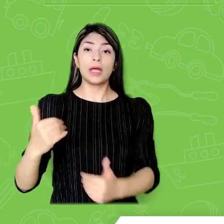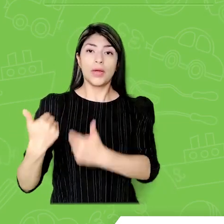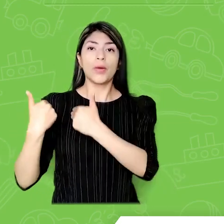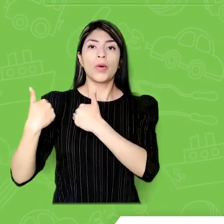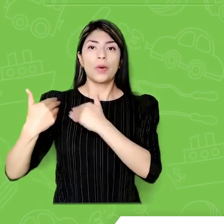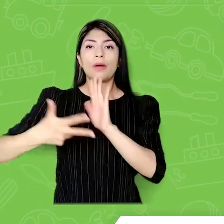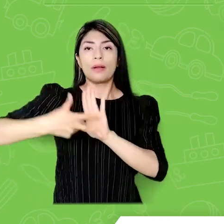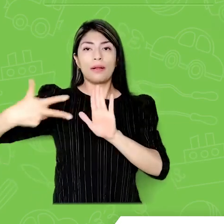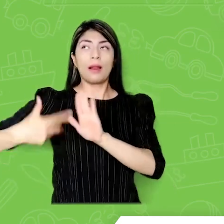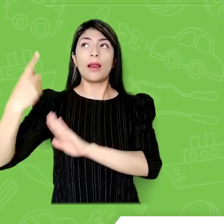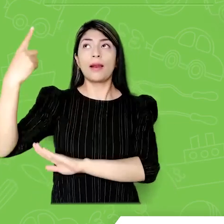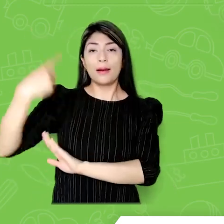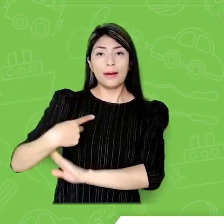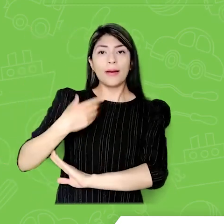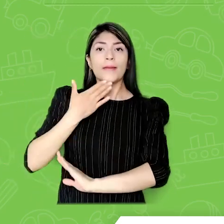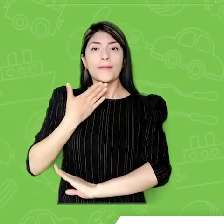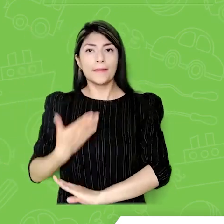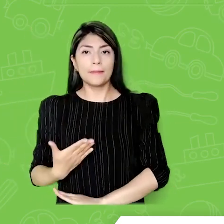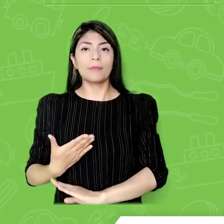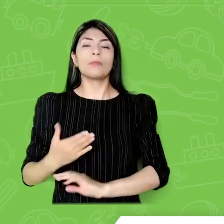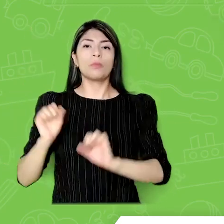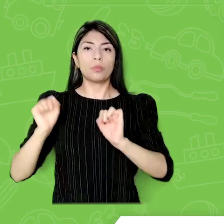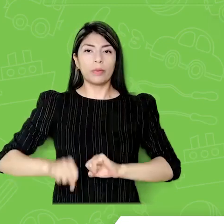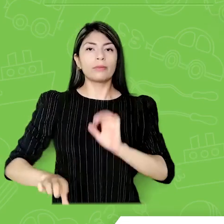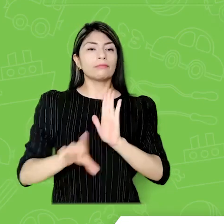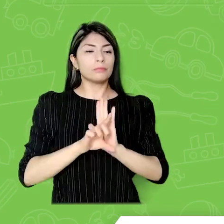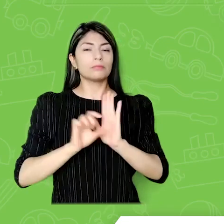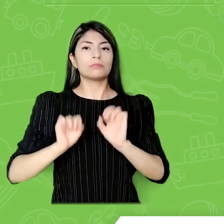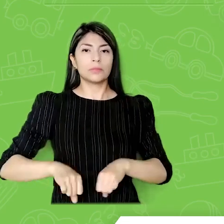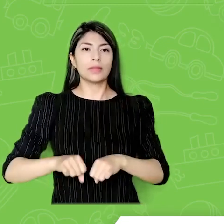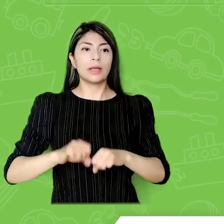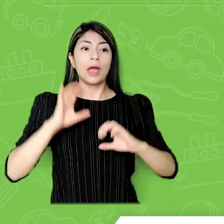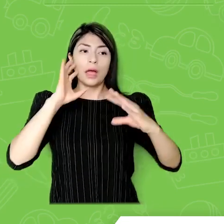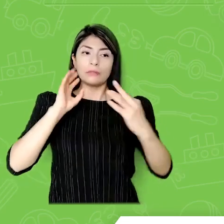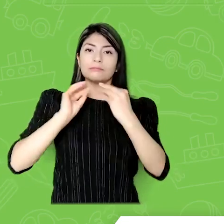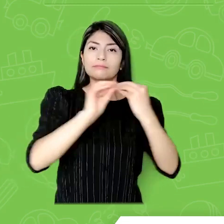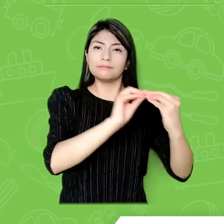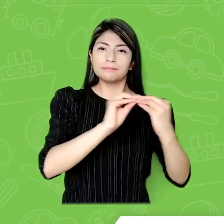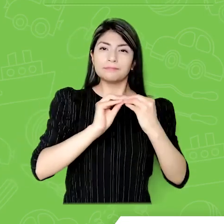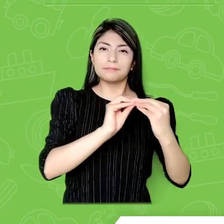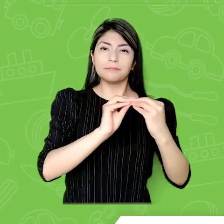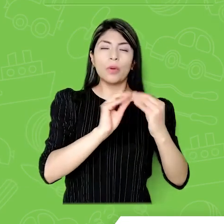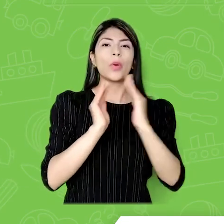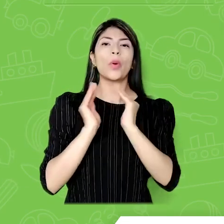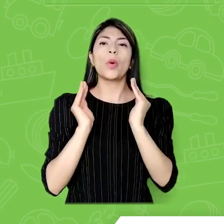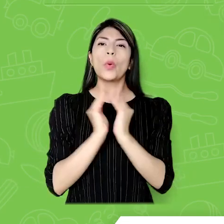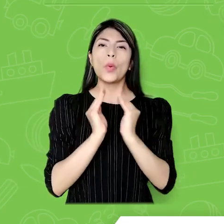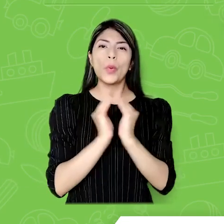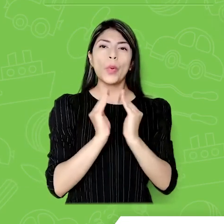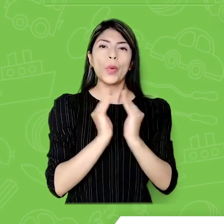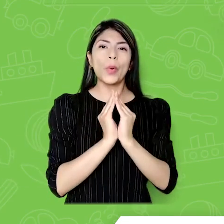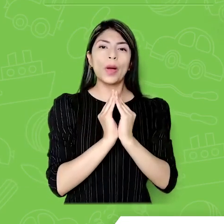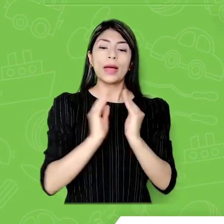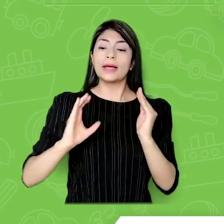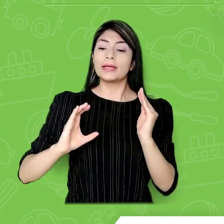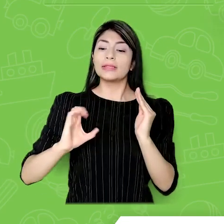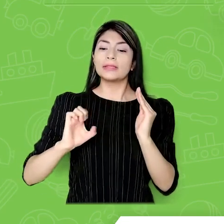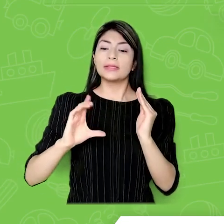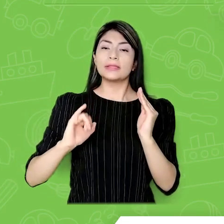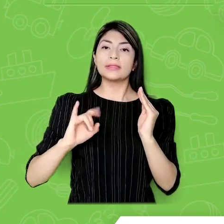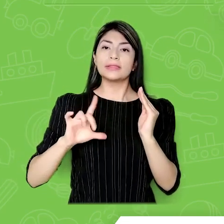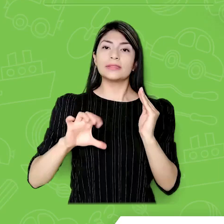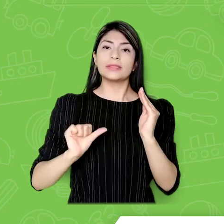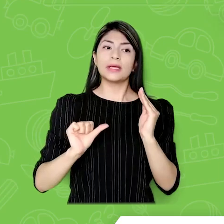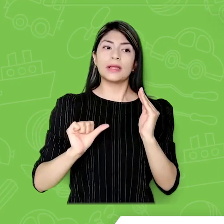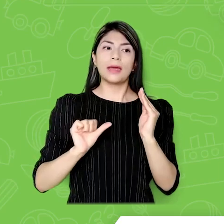adelantó, conjuntamente con el Instituto Colombiano de Bienestar Familiar Cecilia de la Fuente de Lleras, En adelante ICBF,